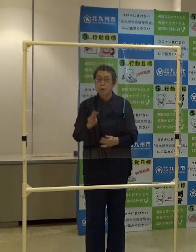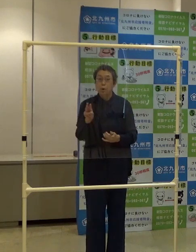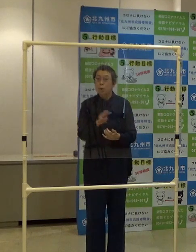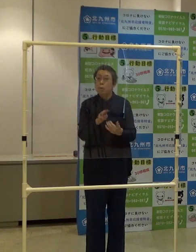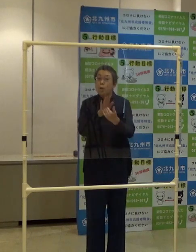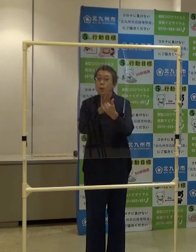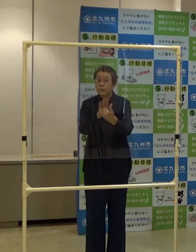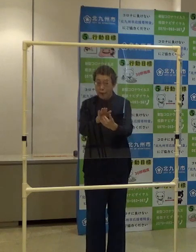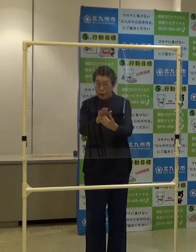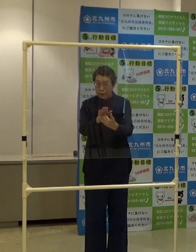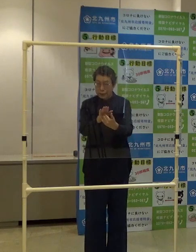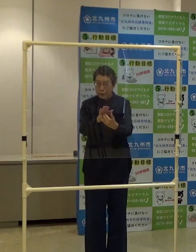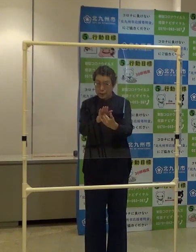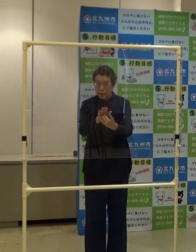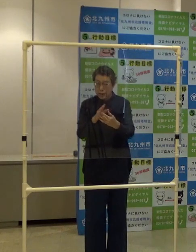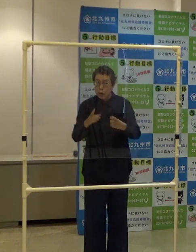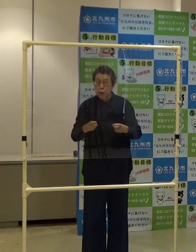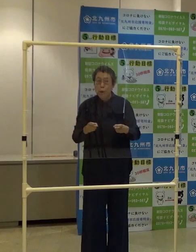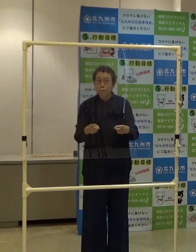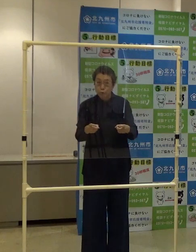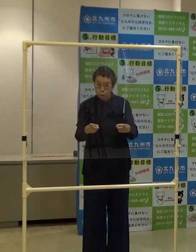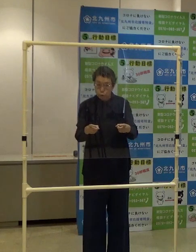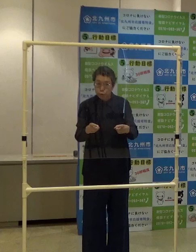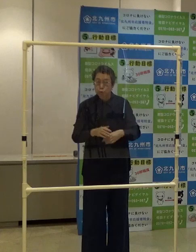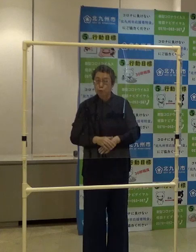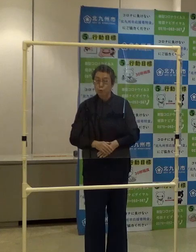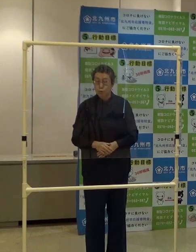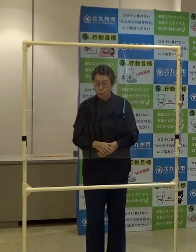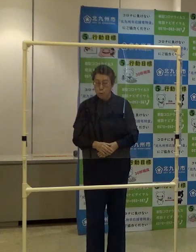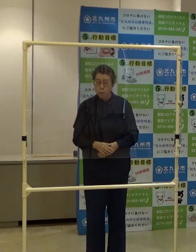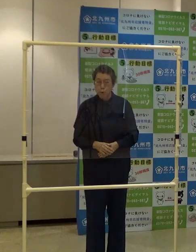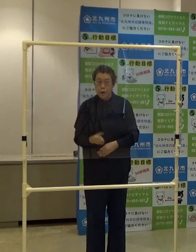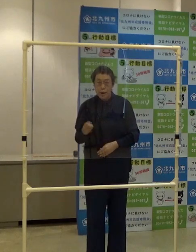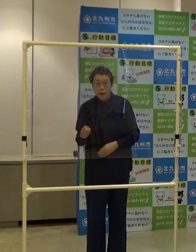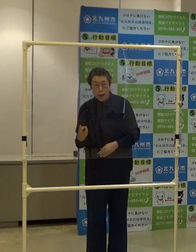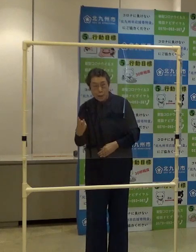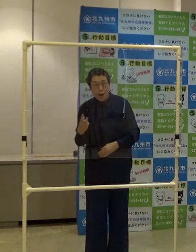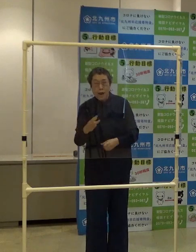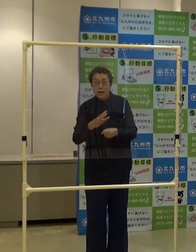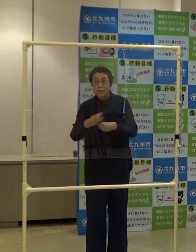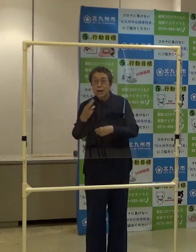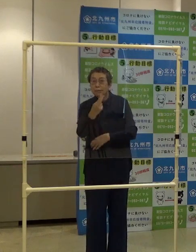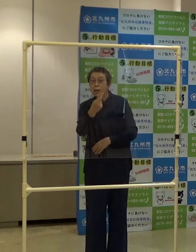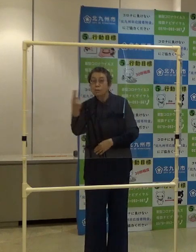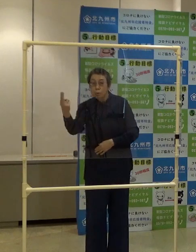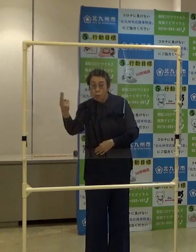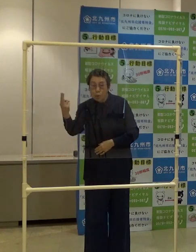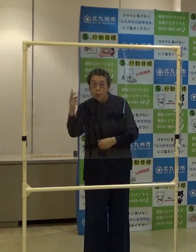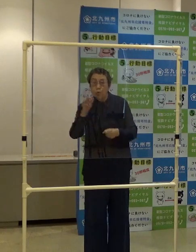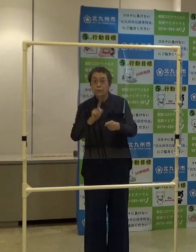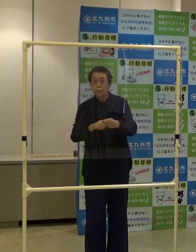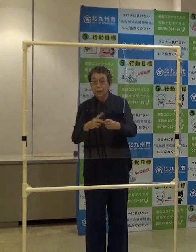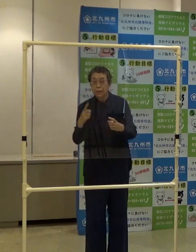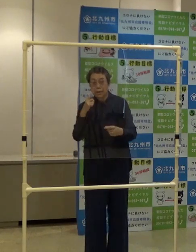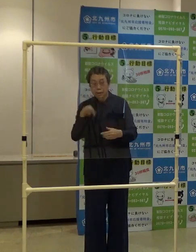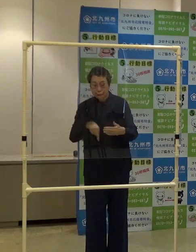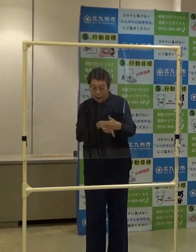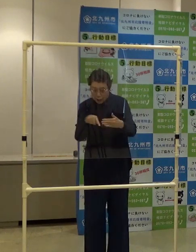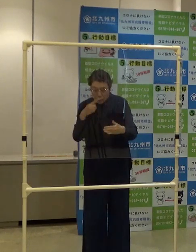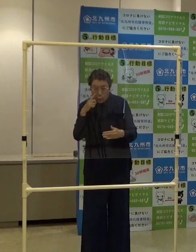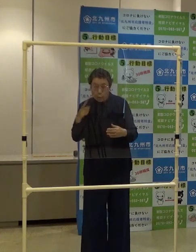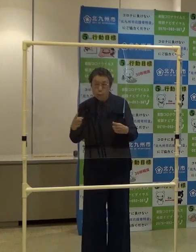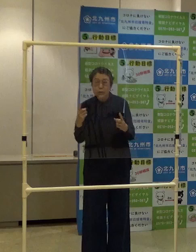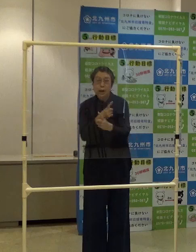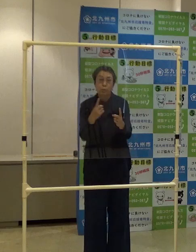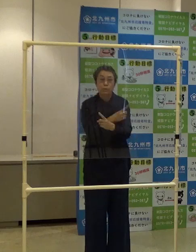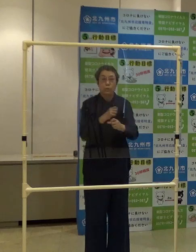マップを、令和3年度の改定に向けてその内容の見直しを行っているところ